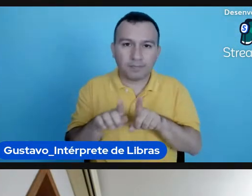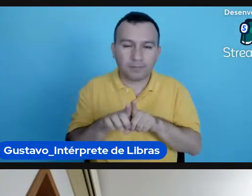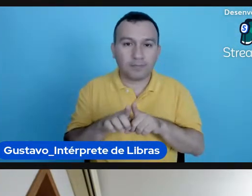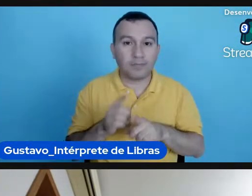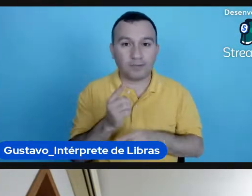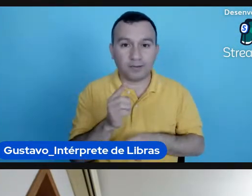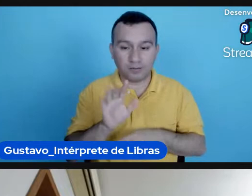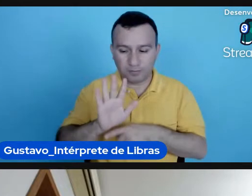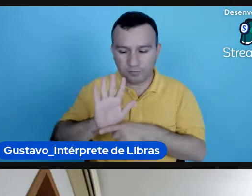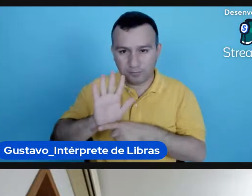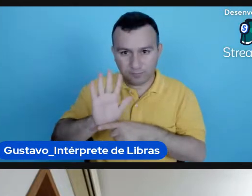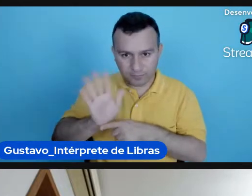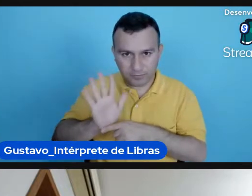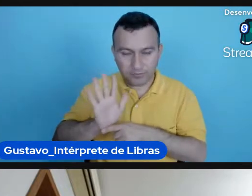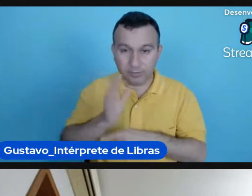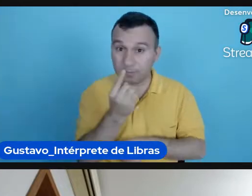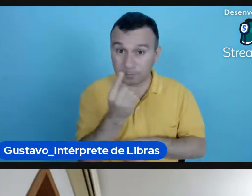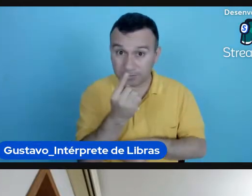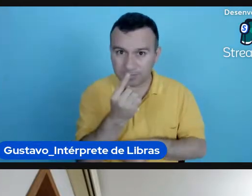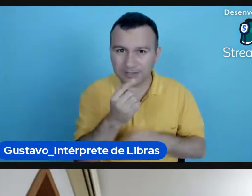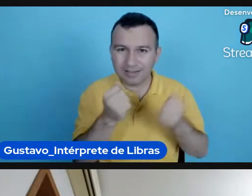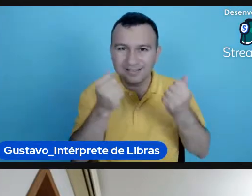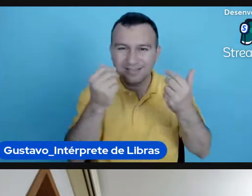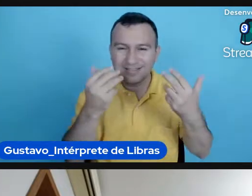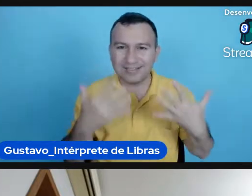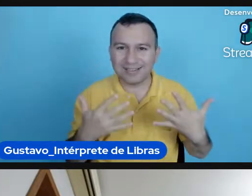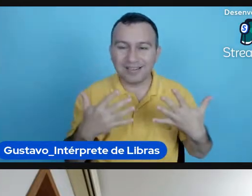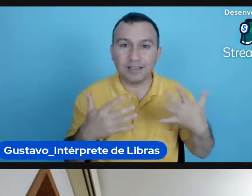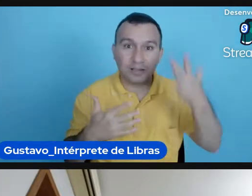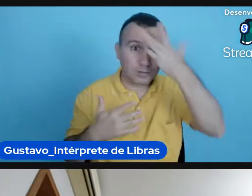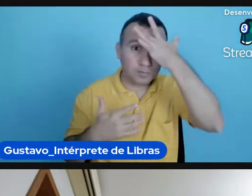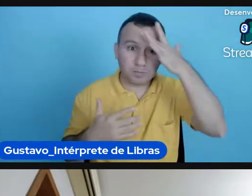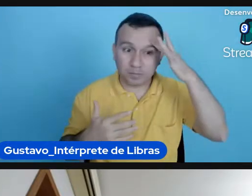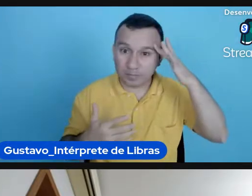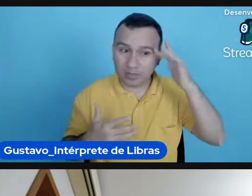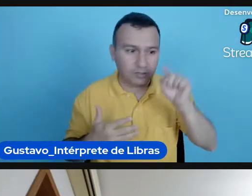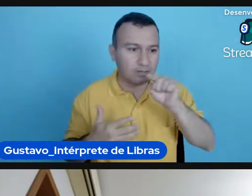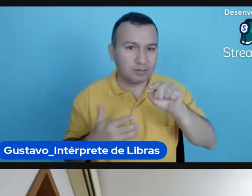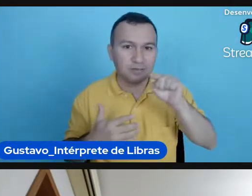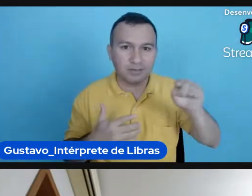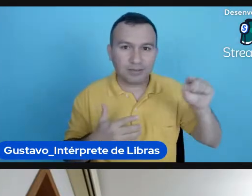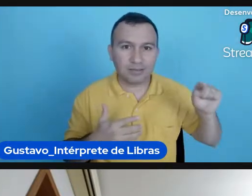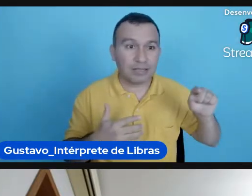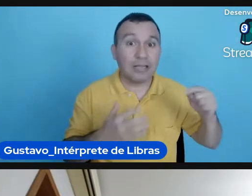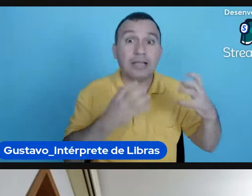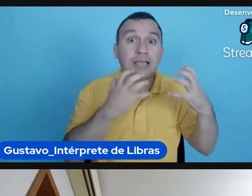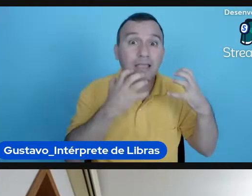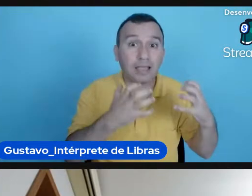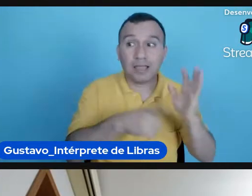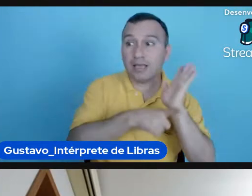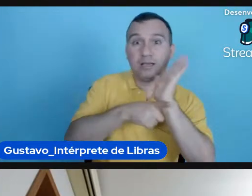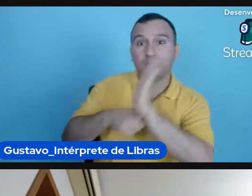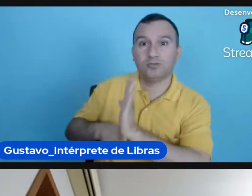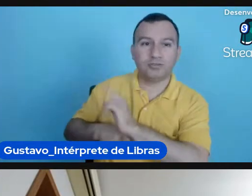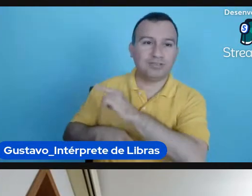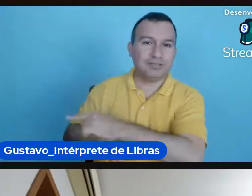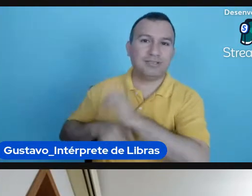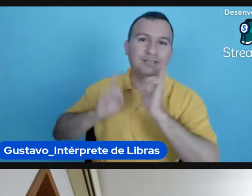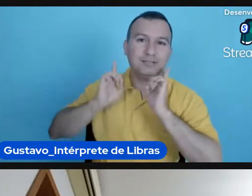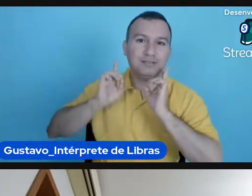intenção de ajudar acabava não ajudando muito, às vezes até